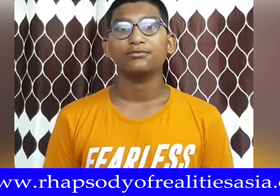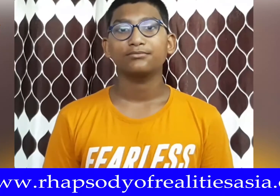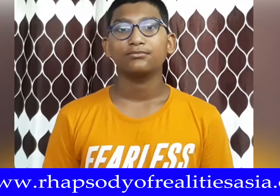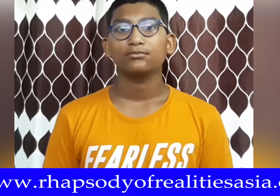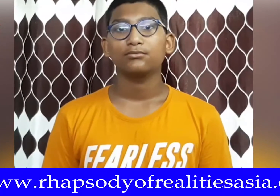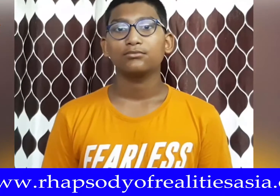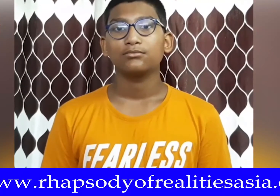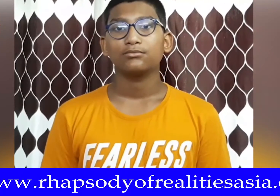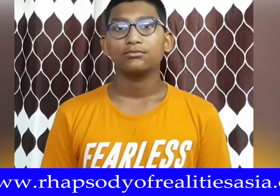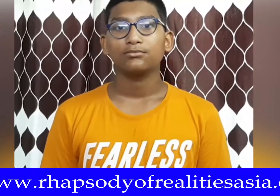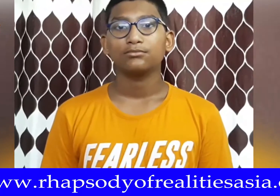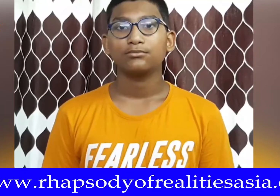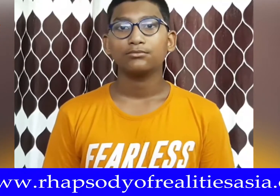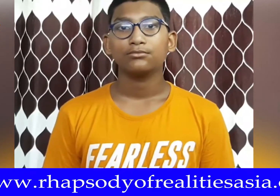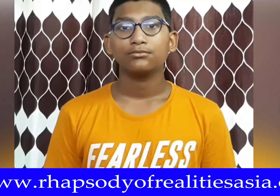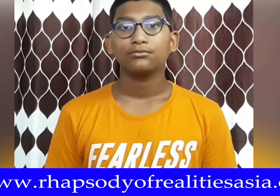16:13।